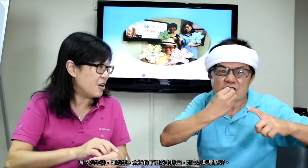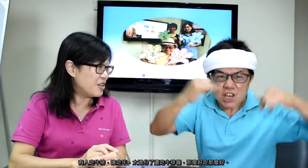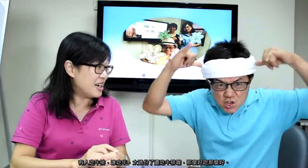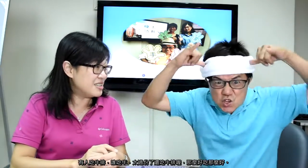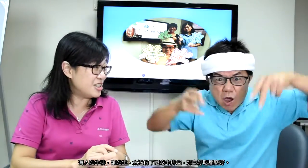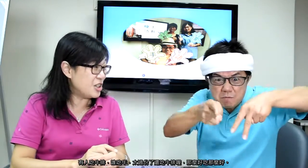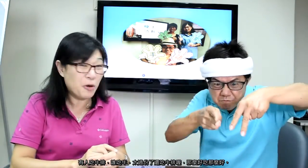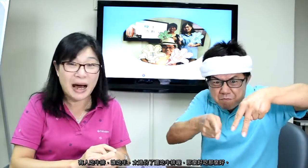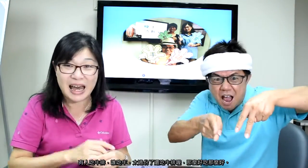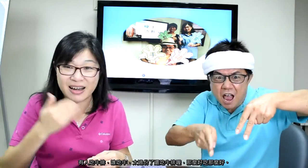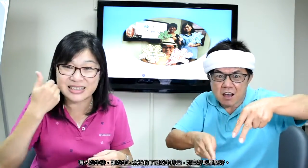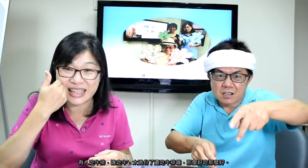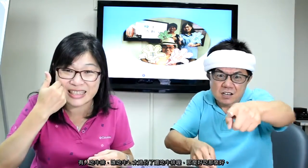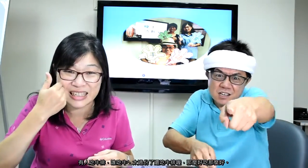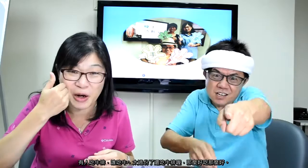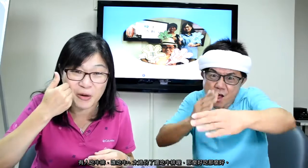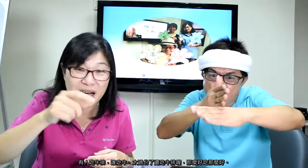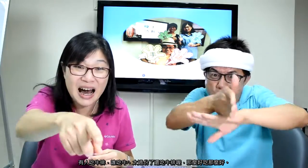有人吃牛排，谁吃牛？